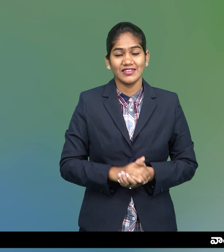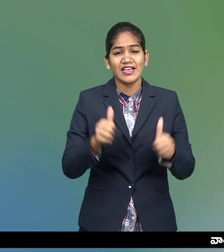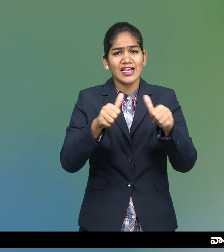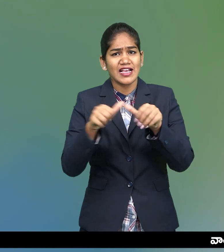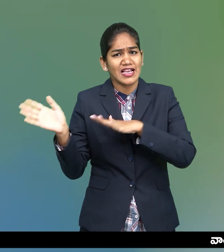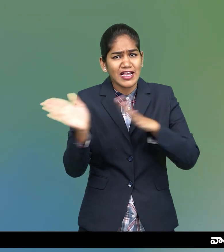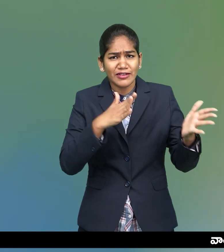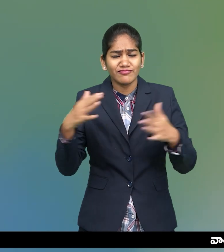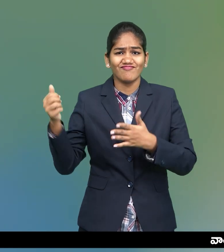వాతావరణ పీడనం,